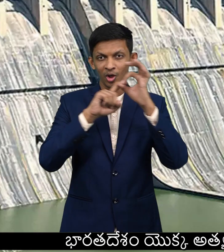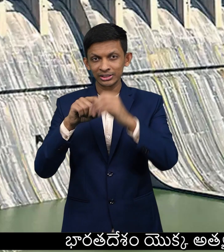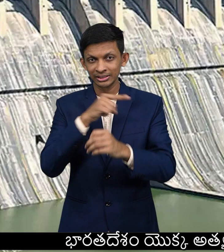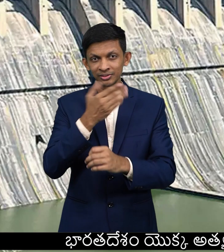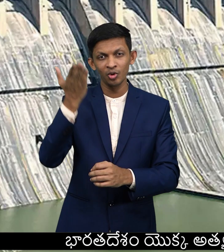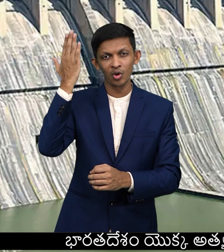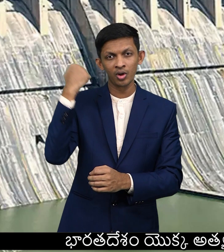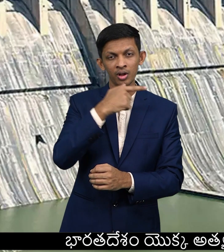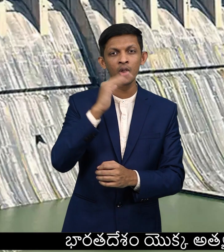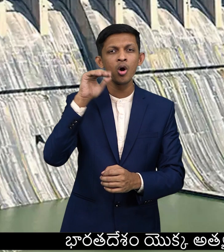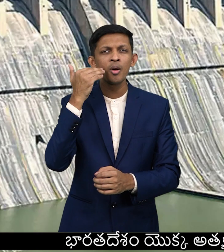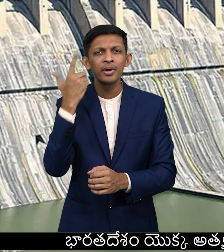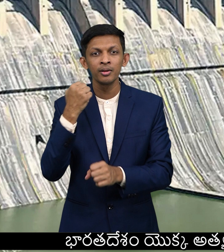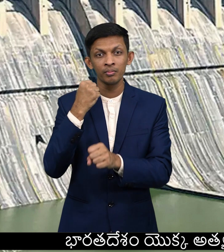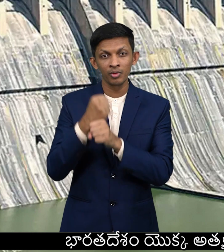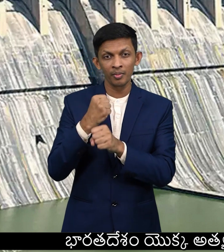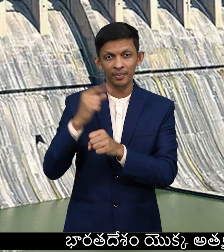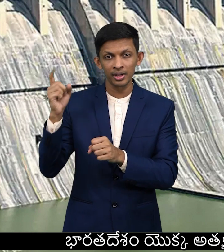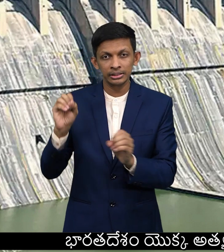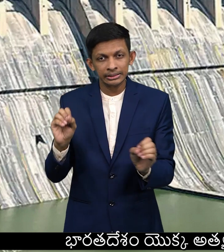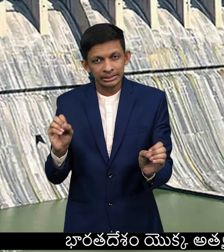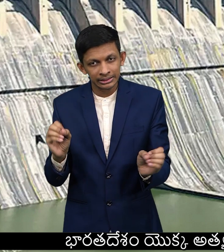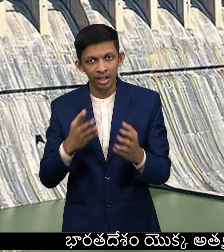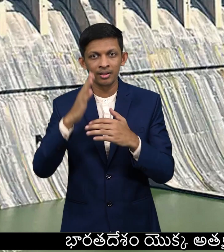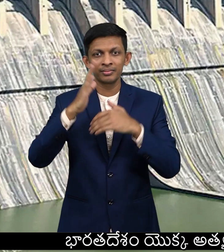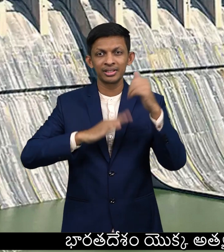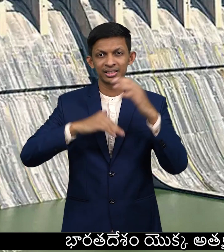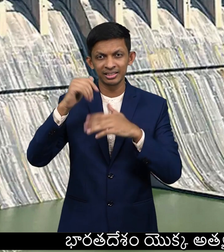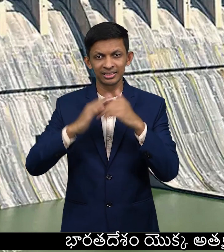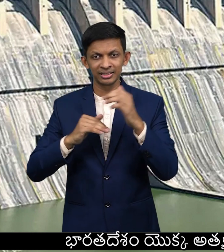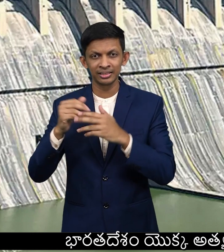భారతదేశం యొక్క అత్యంత ప్రతిష్టాత్మకమైన నదీ లోయ ప్రాజెక్టులో